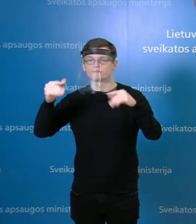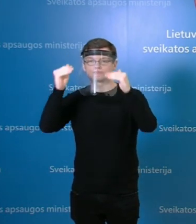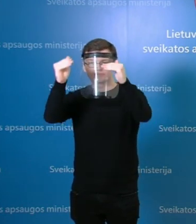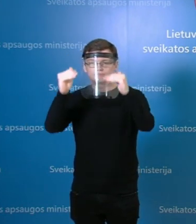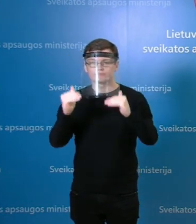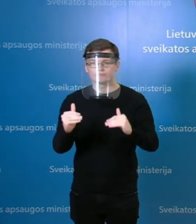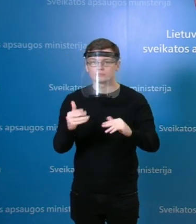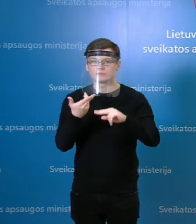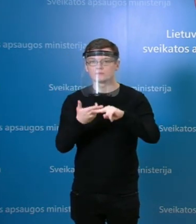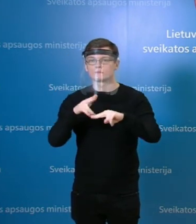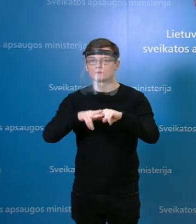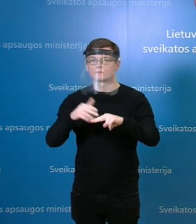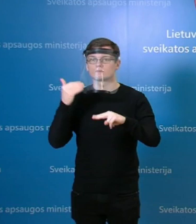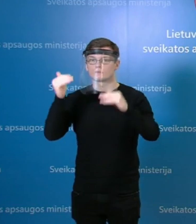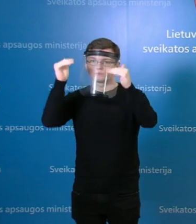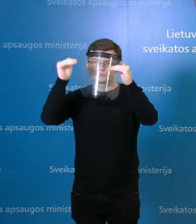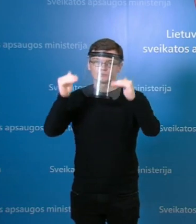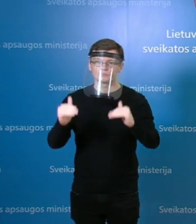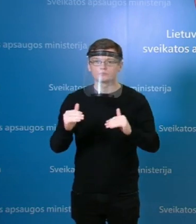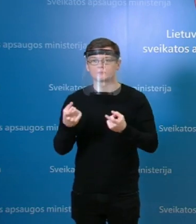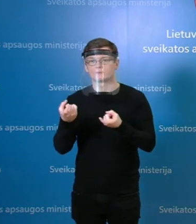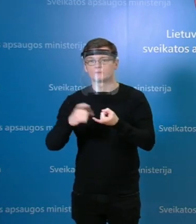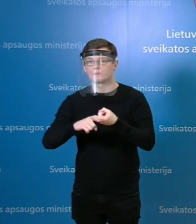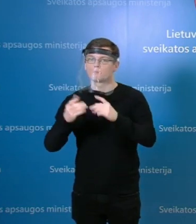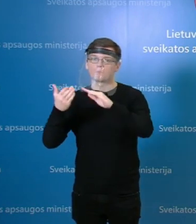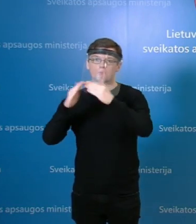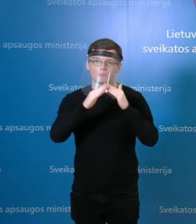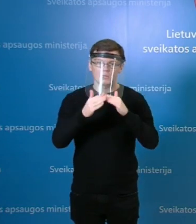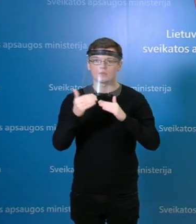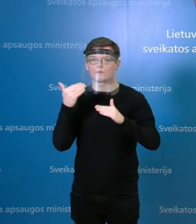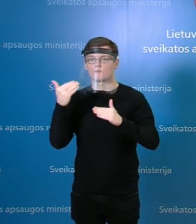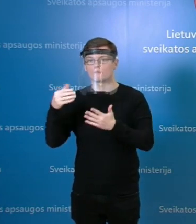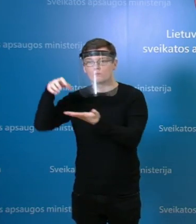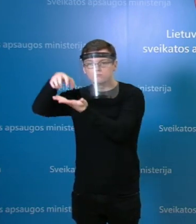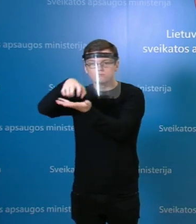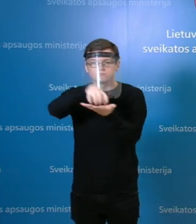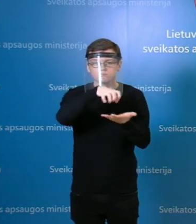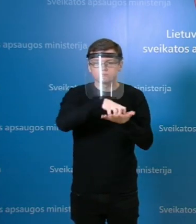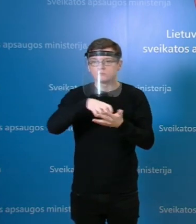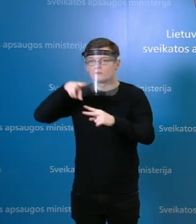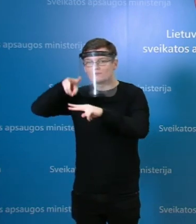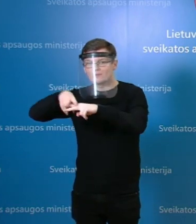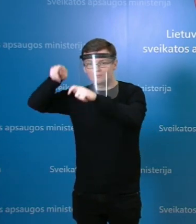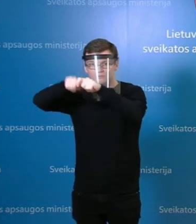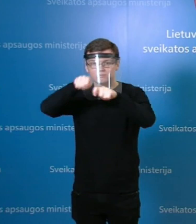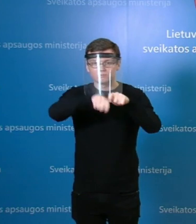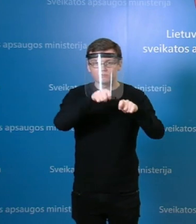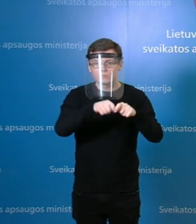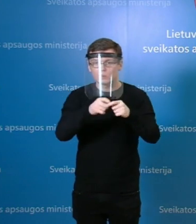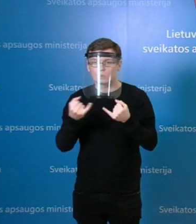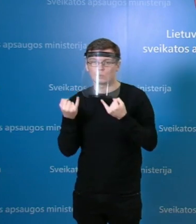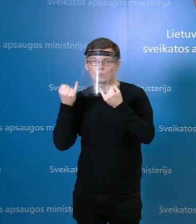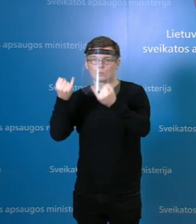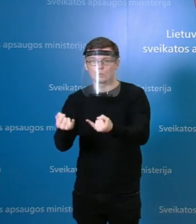tikra proporcija tyrimų. Kiekvienam miestui, kuriame veikia mobilusis punktas, yra duotas tam